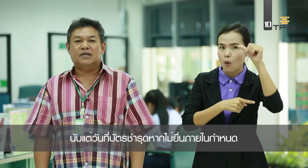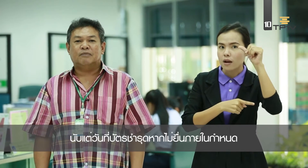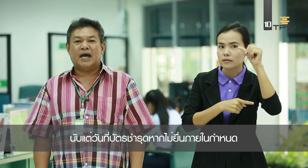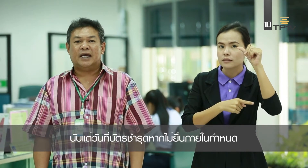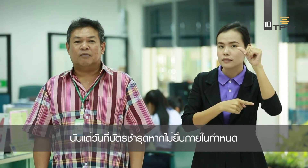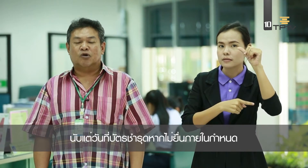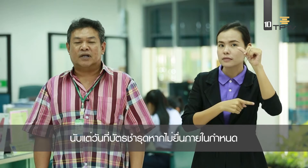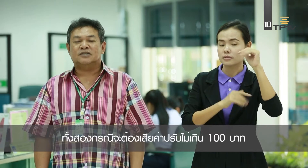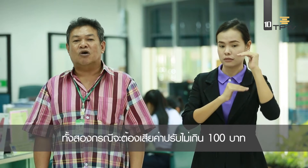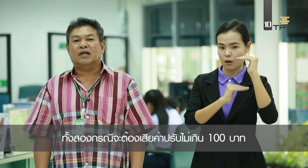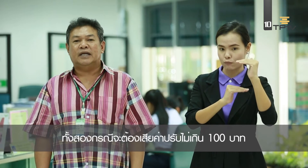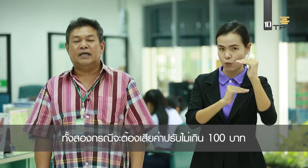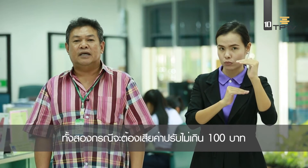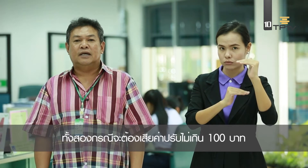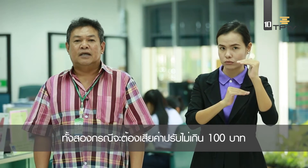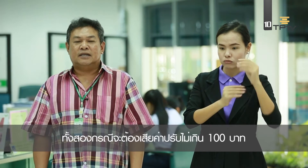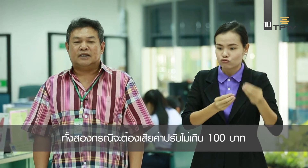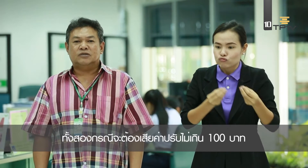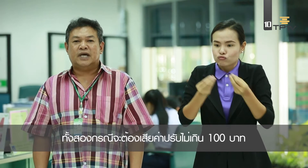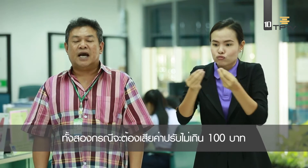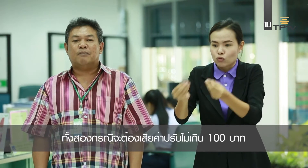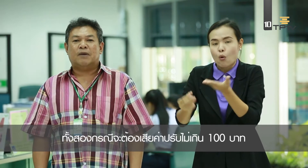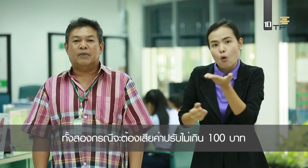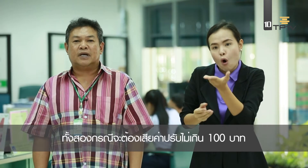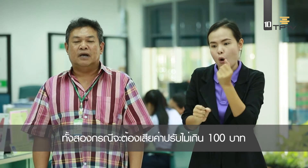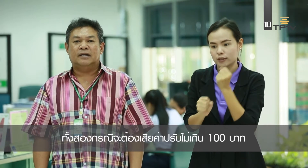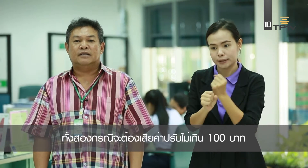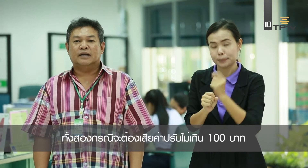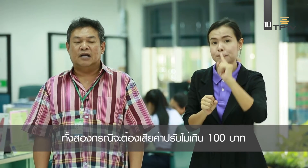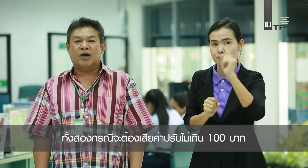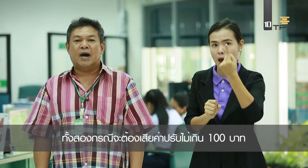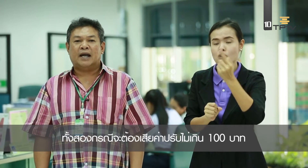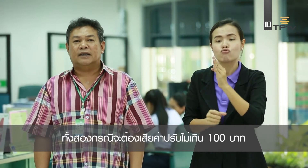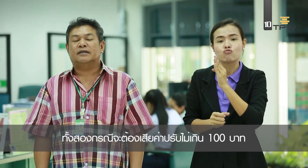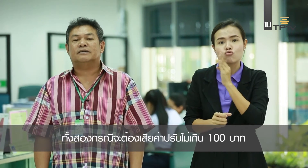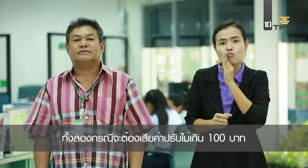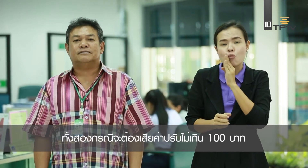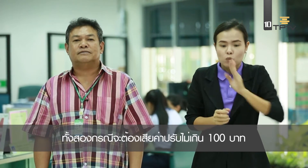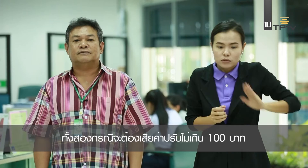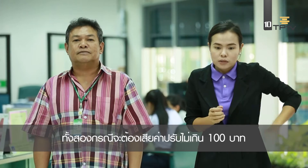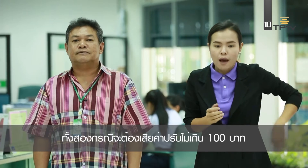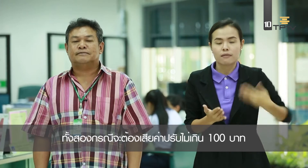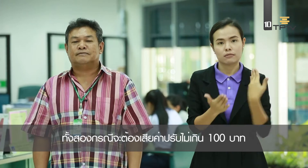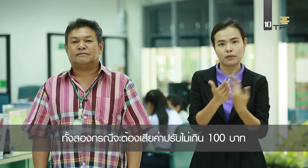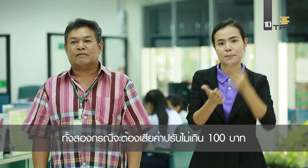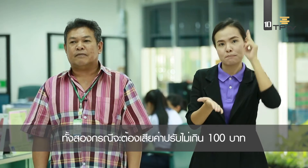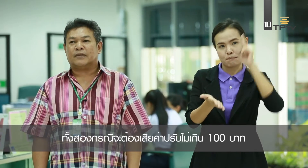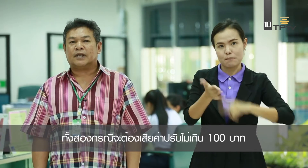ากไม่ยื่นภายในกำหนดทั้ง2กรณีจะต้องเสียค่าปรับไม่เกิน100บาท